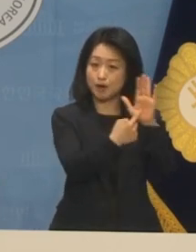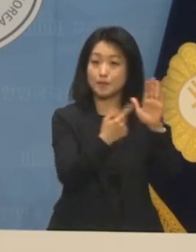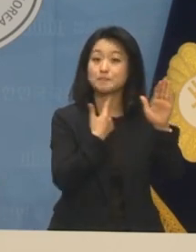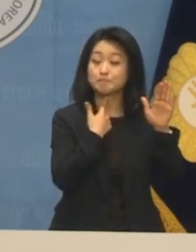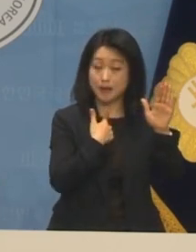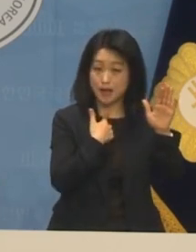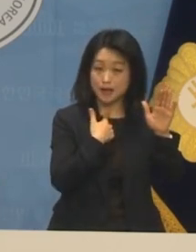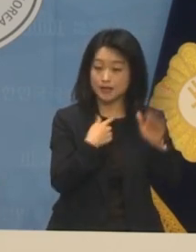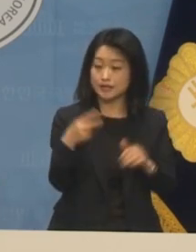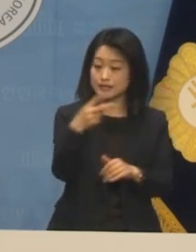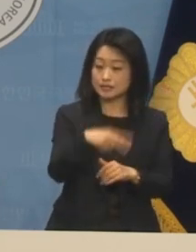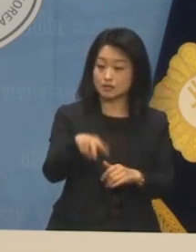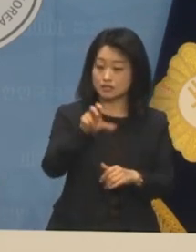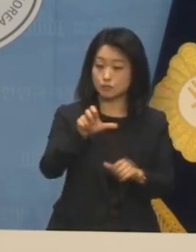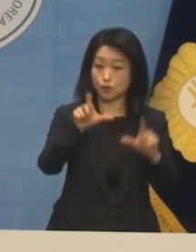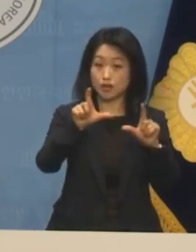발표하면서